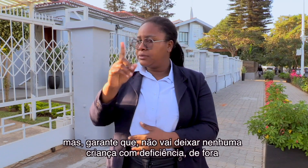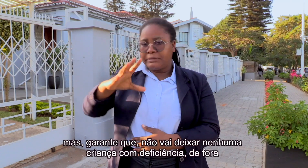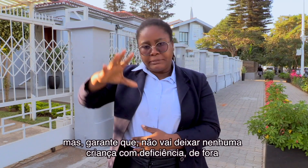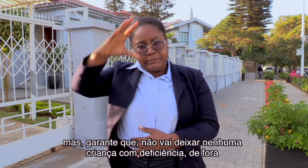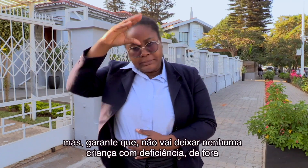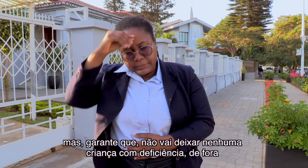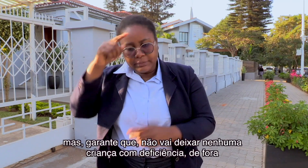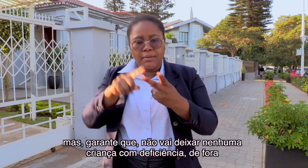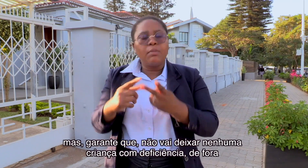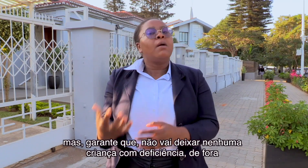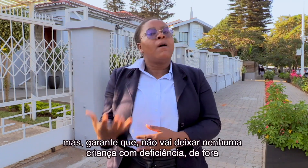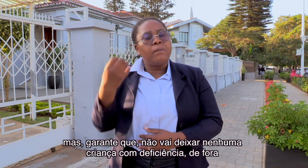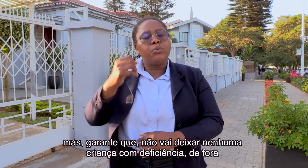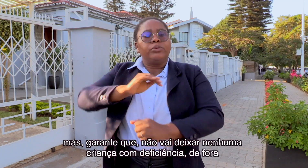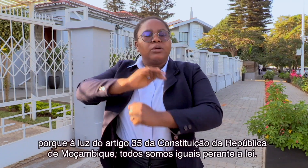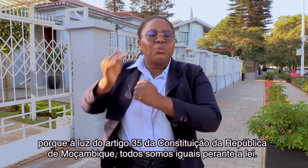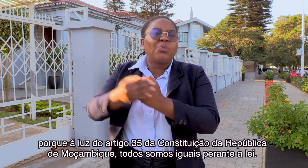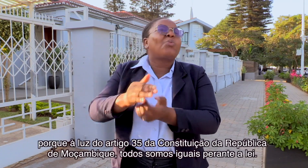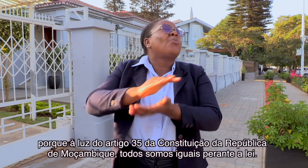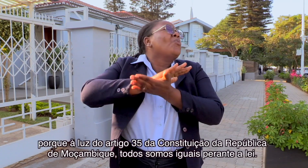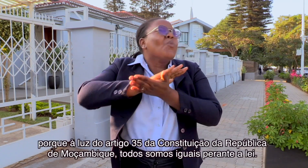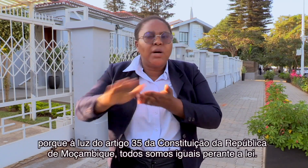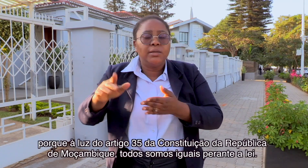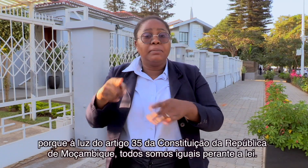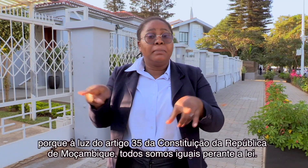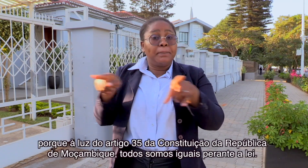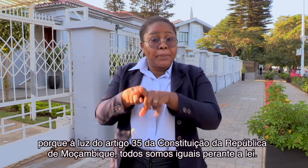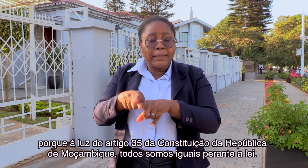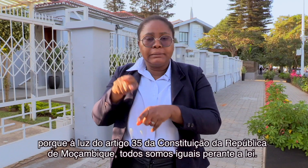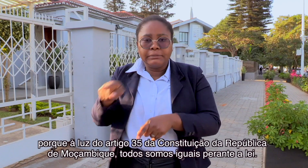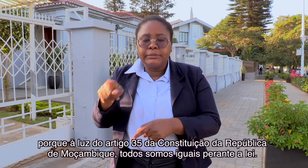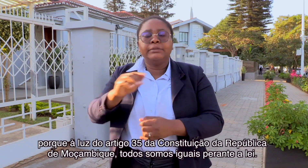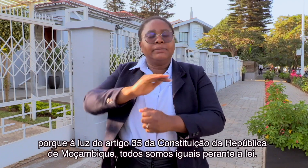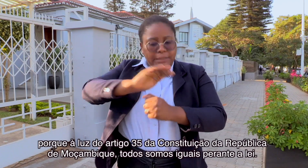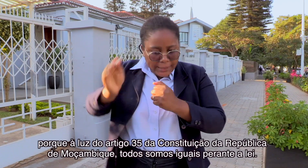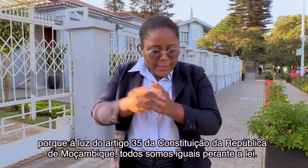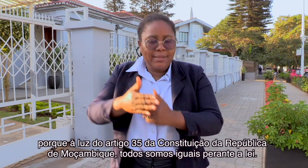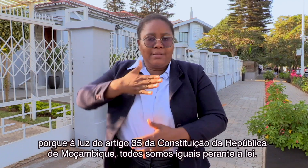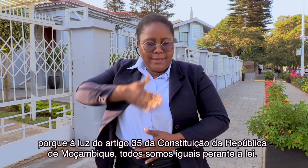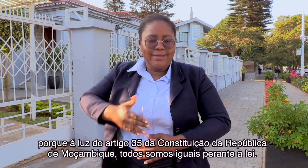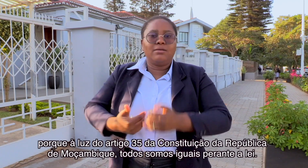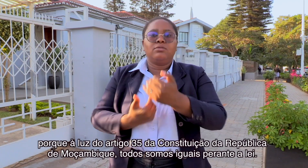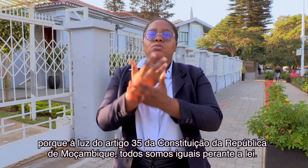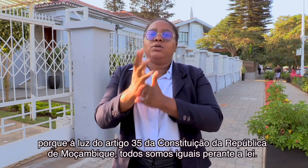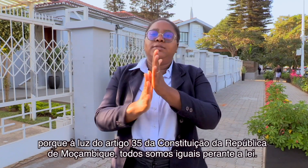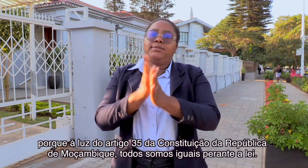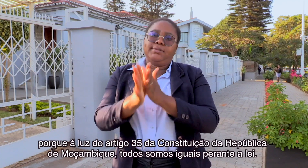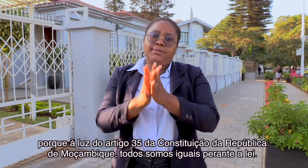nenhuma criança com deficiência de fora porque, à luz do artigo 35 da Constituição da República de Moçambique, todos somos